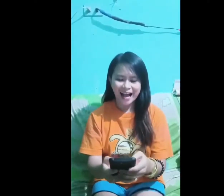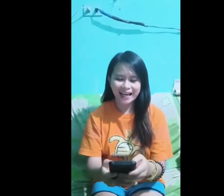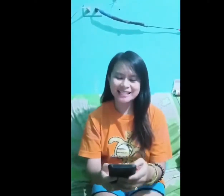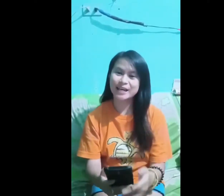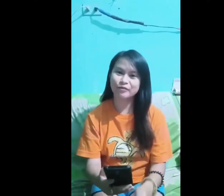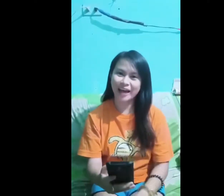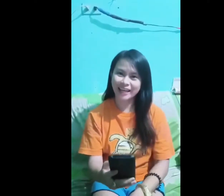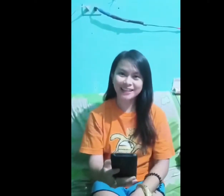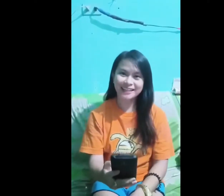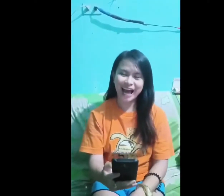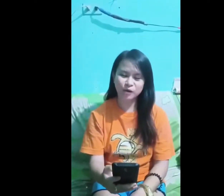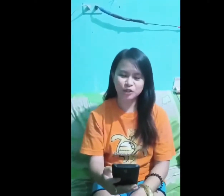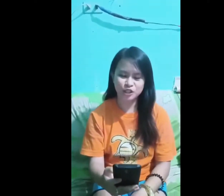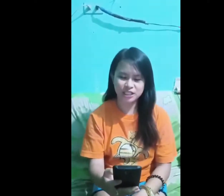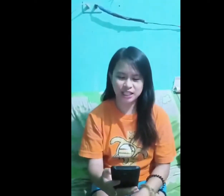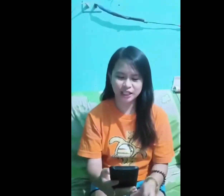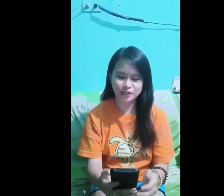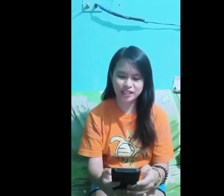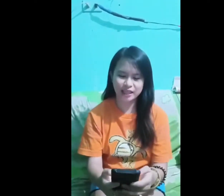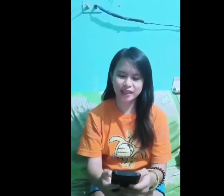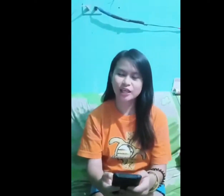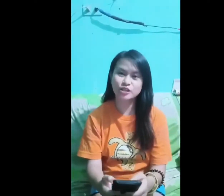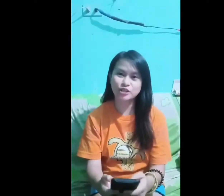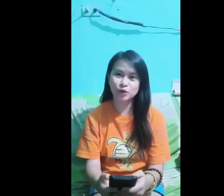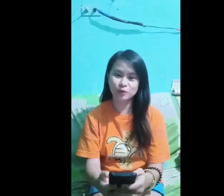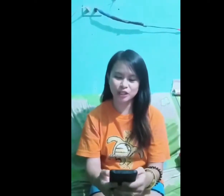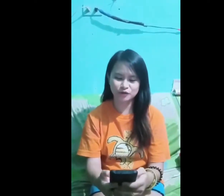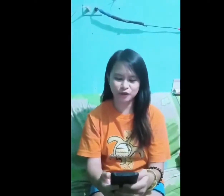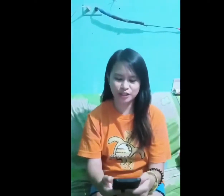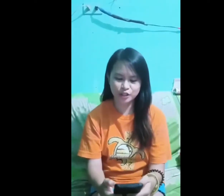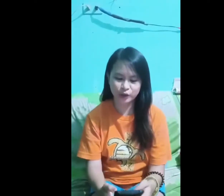Hi, Deaf Ed. I would just like to say thank you so much for this great